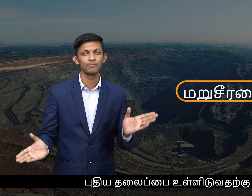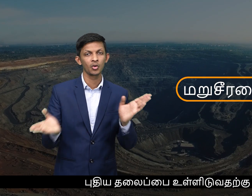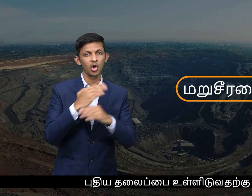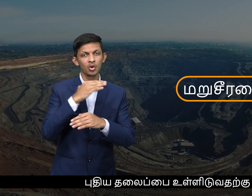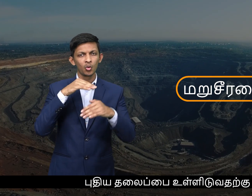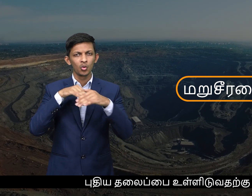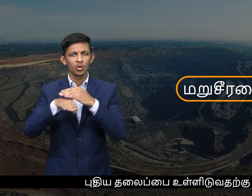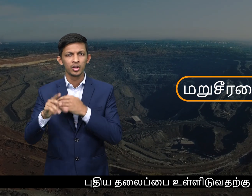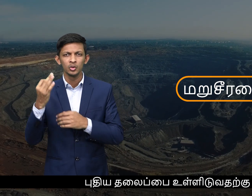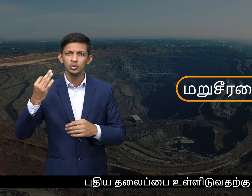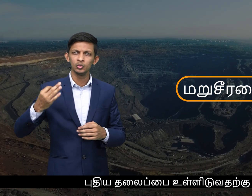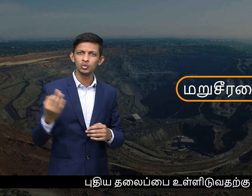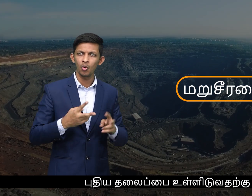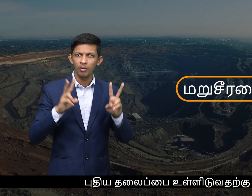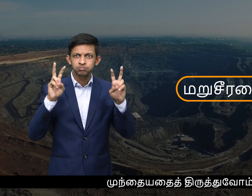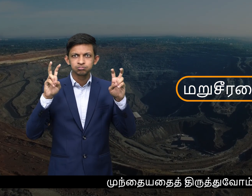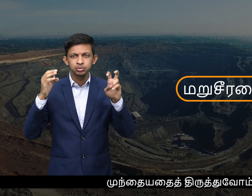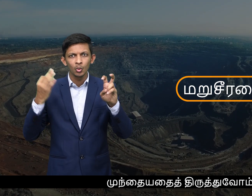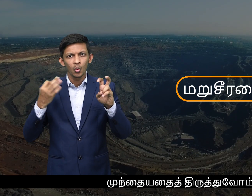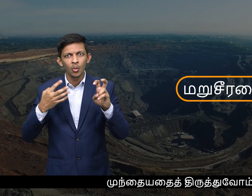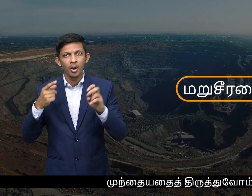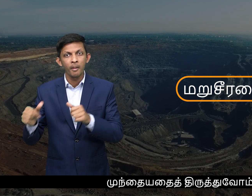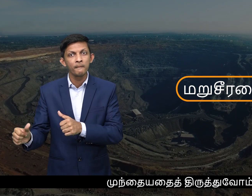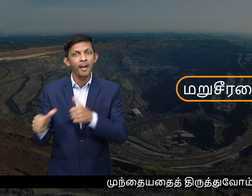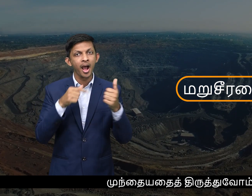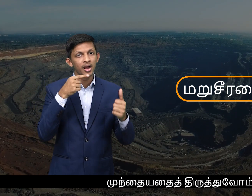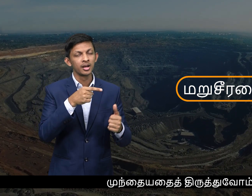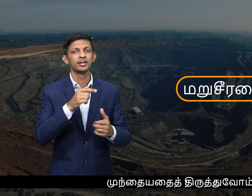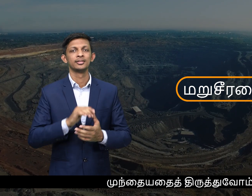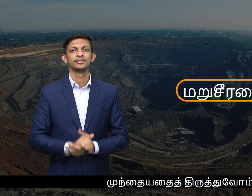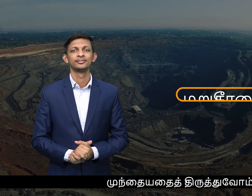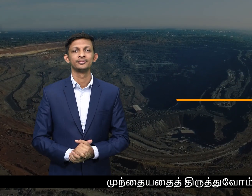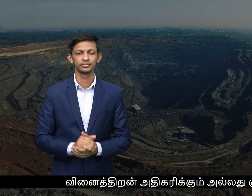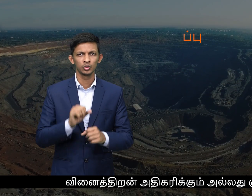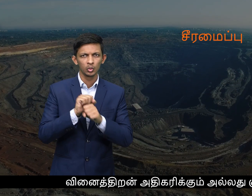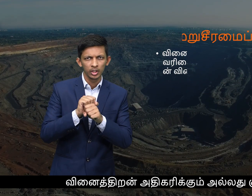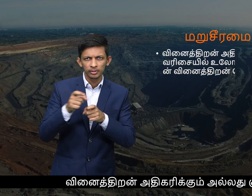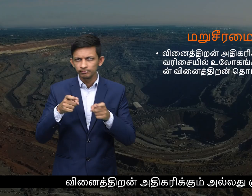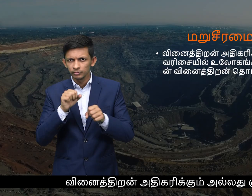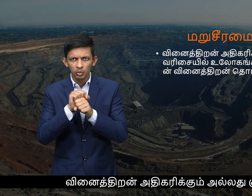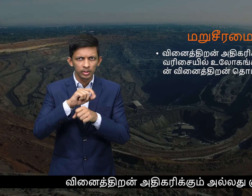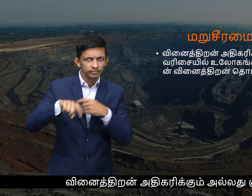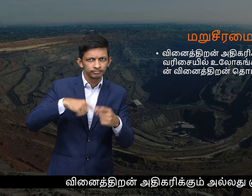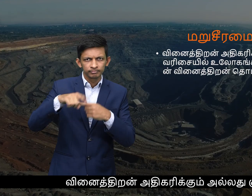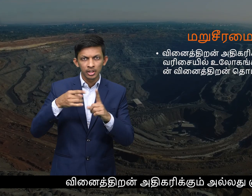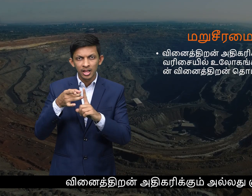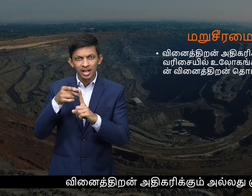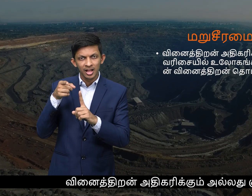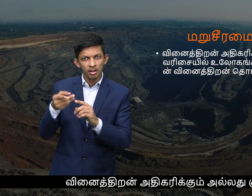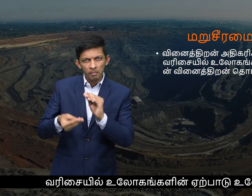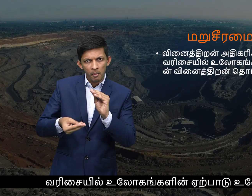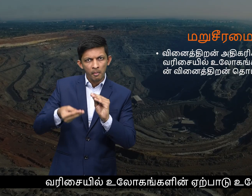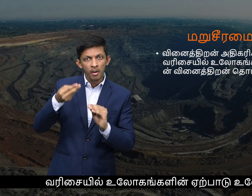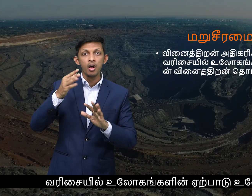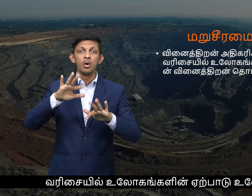புதிய தலைப்பை பார்ப்பதற்கு முன் முந்தைய பாடத்தை பார்க்கலாம். வினைத்திறன் அதிகரிக்கும் அல்லது